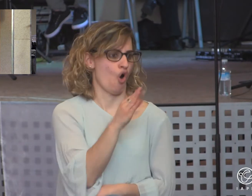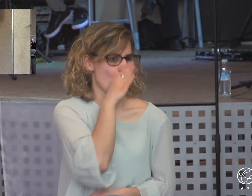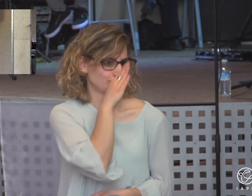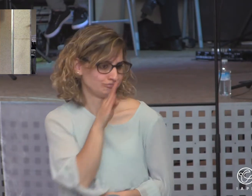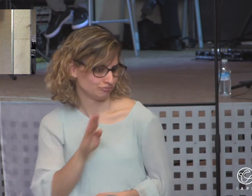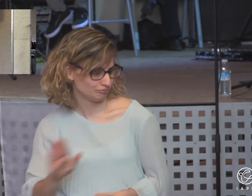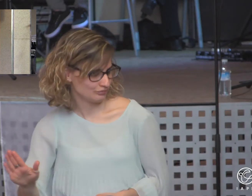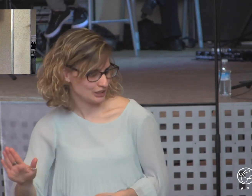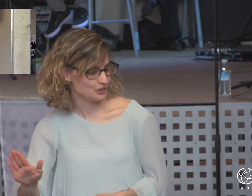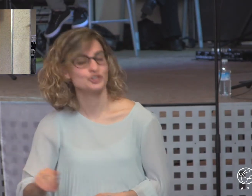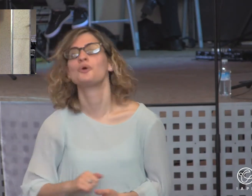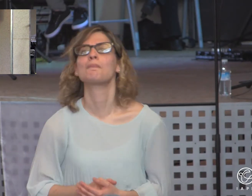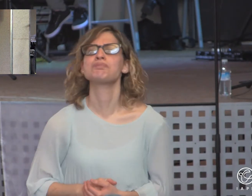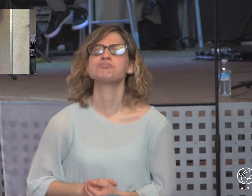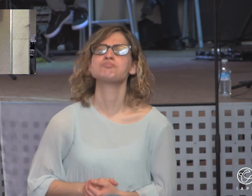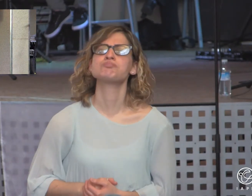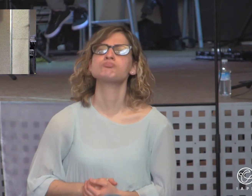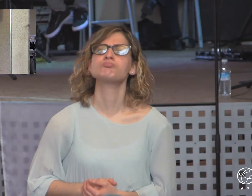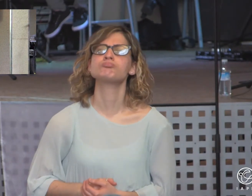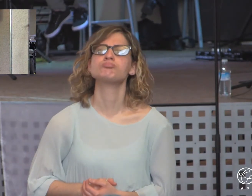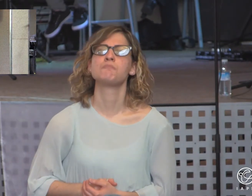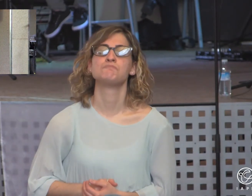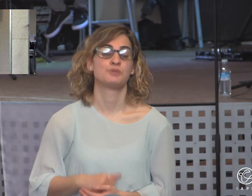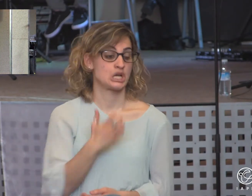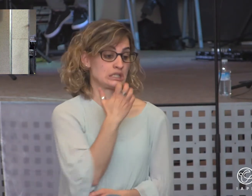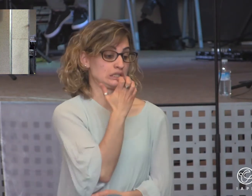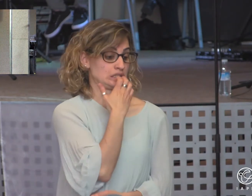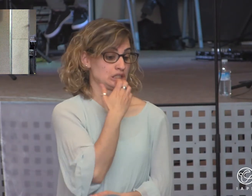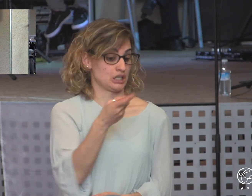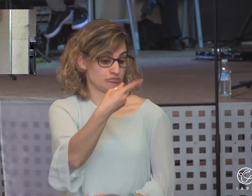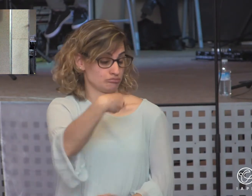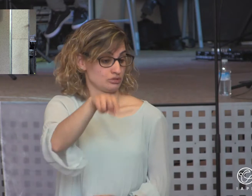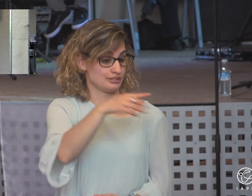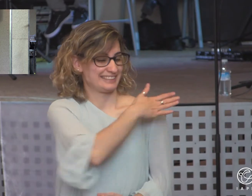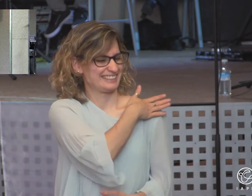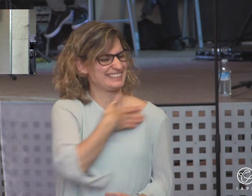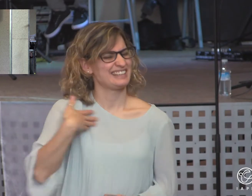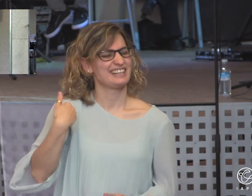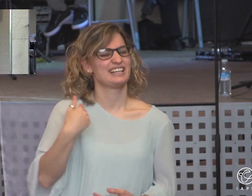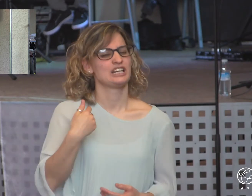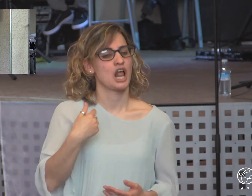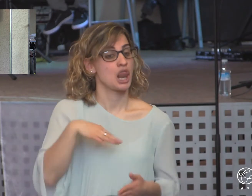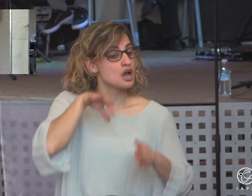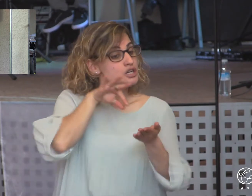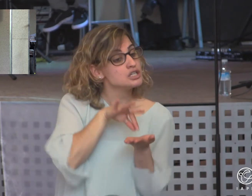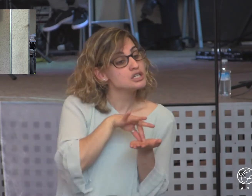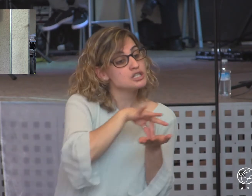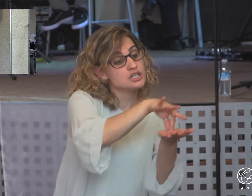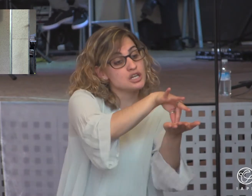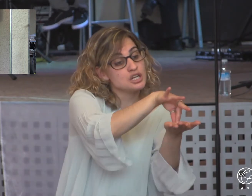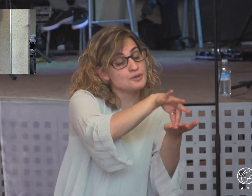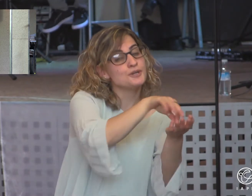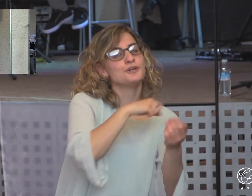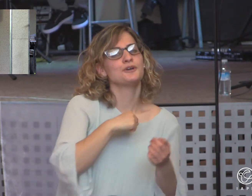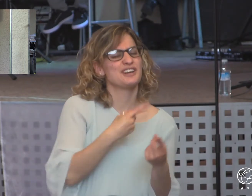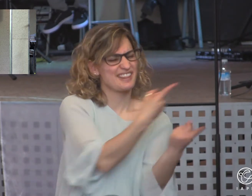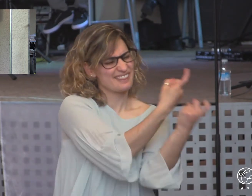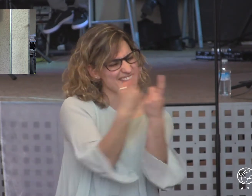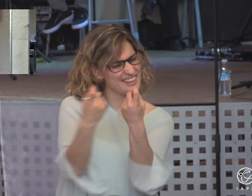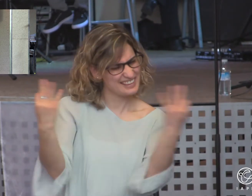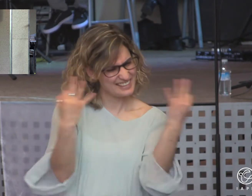estar sirviendo al Señor en esta casa, que lo vais a estar en el nombre de Jesús,